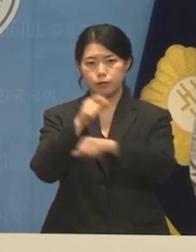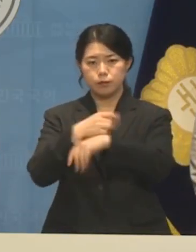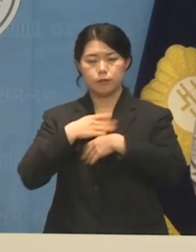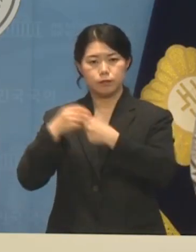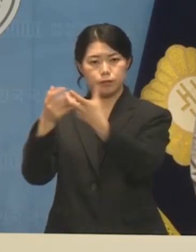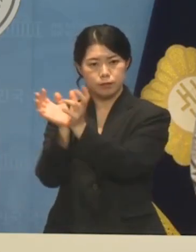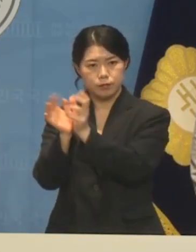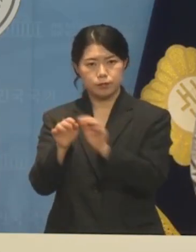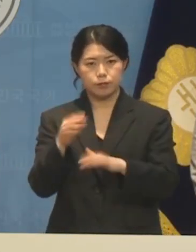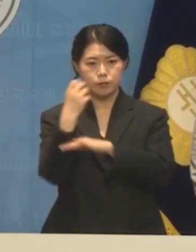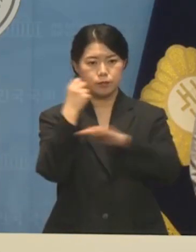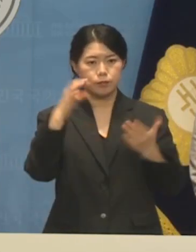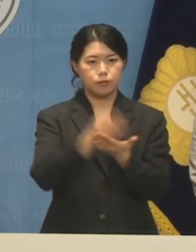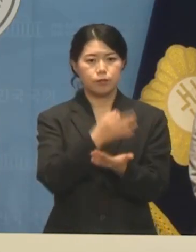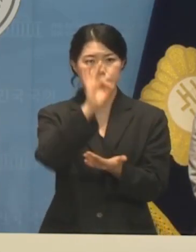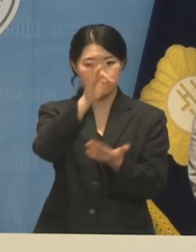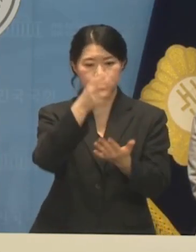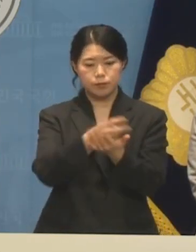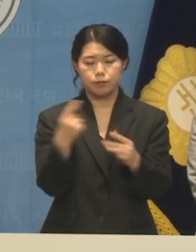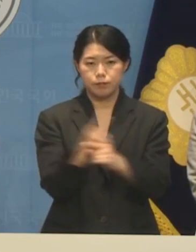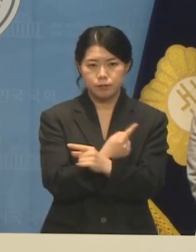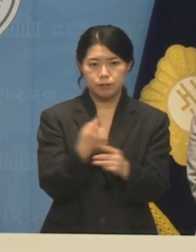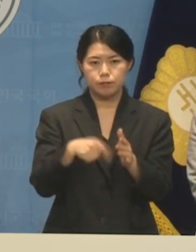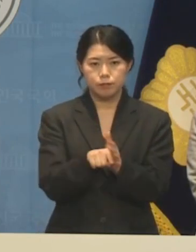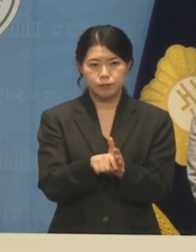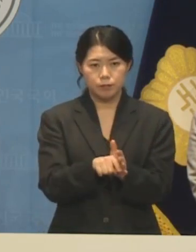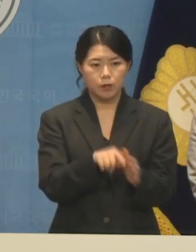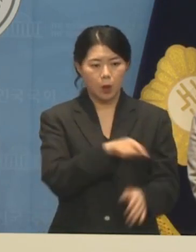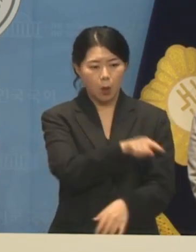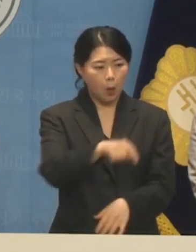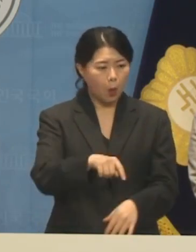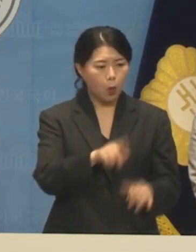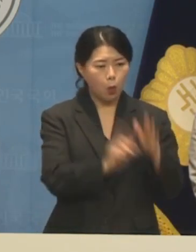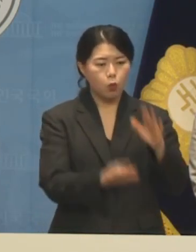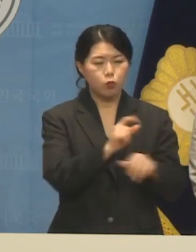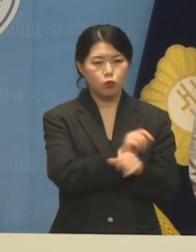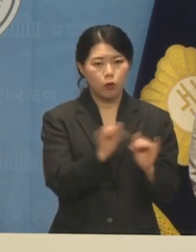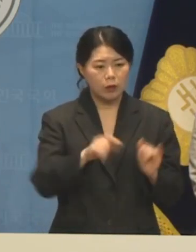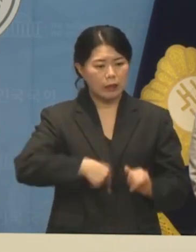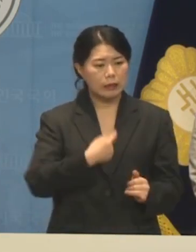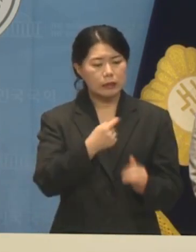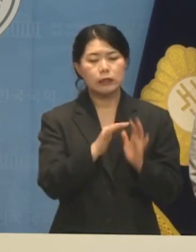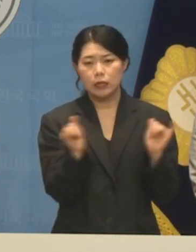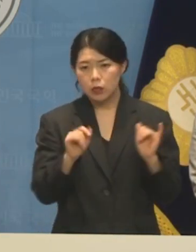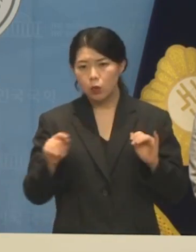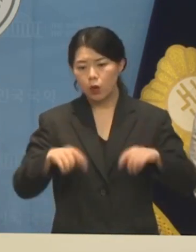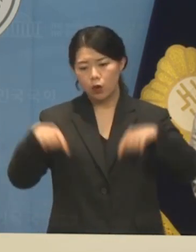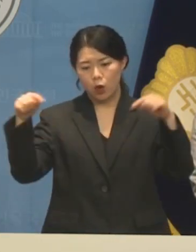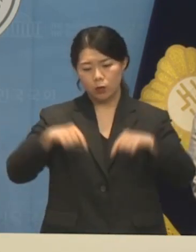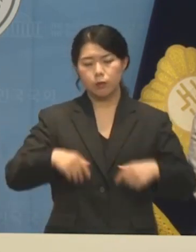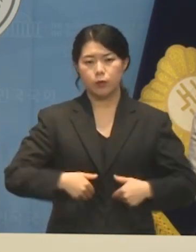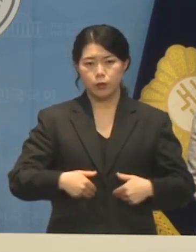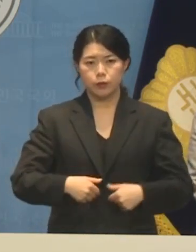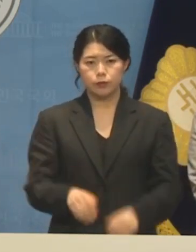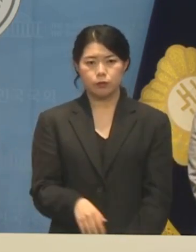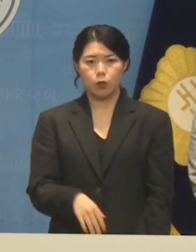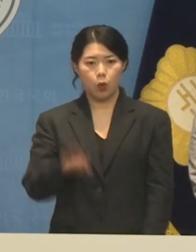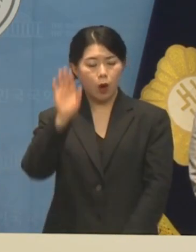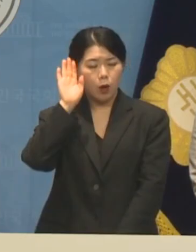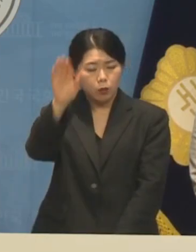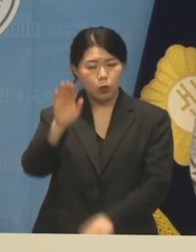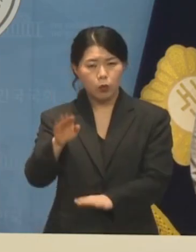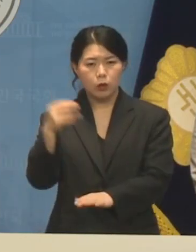행정안전부는 기준인건비 제도 개선을 위해 당사자들과 협의하라. 행정안전부는 조만간 별도의 기준인건비